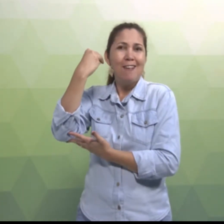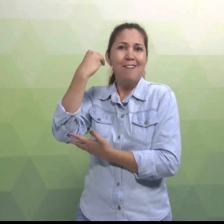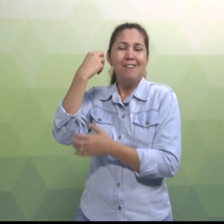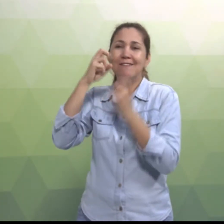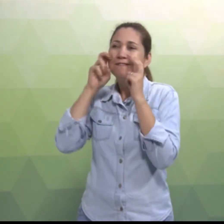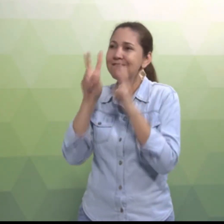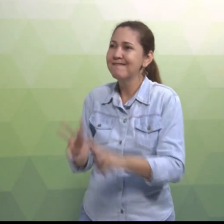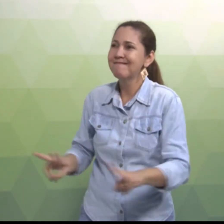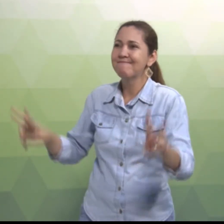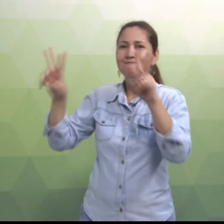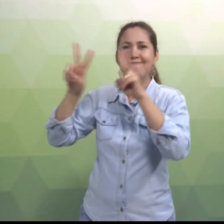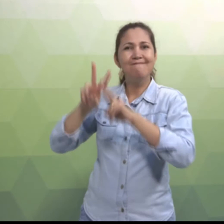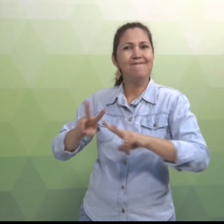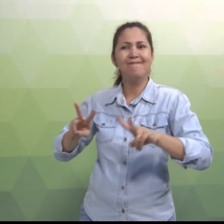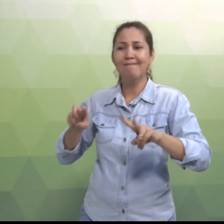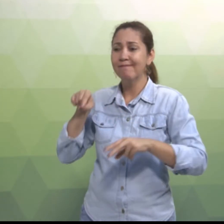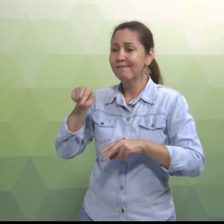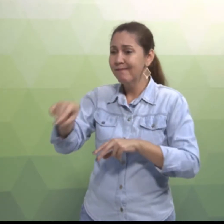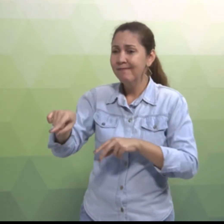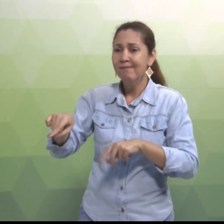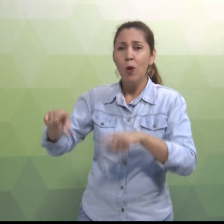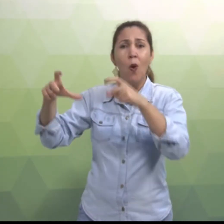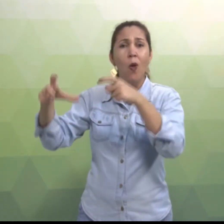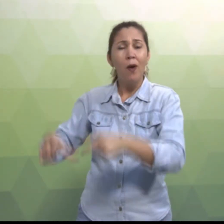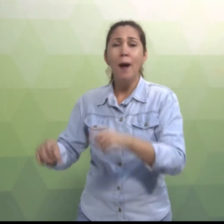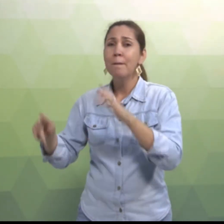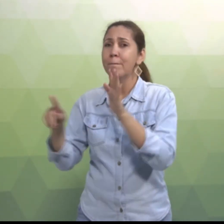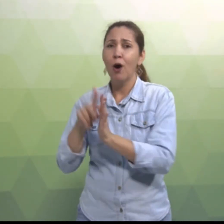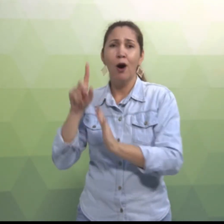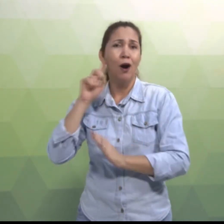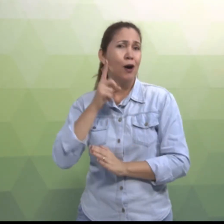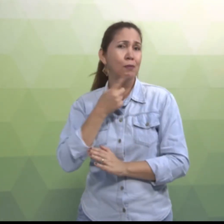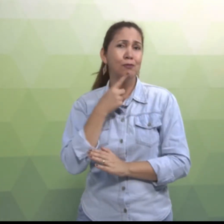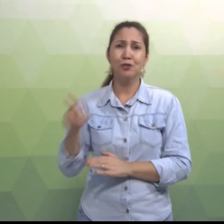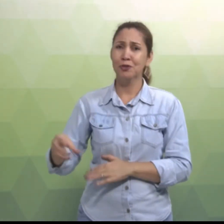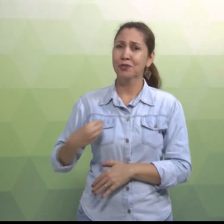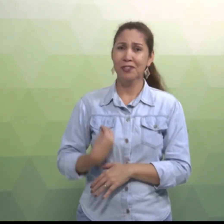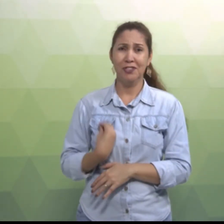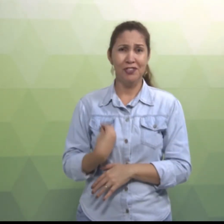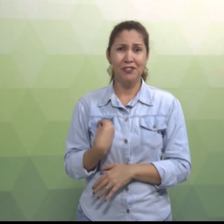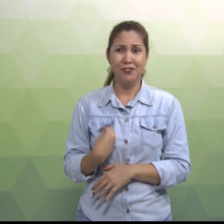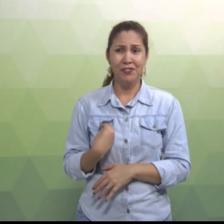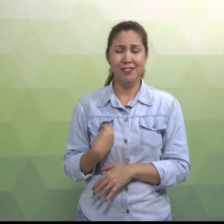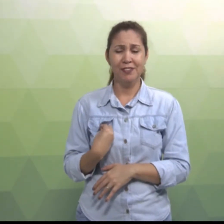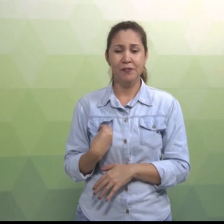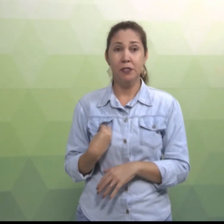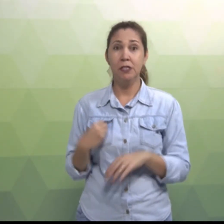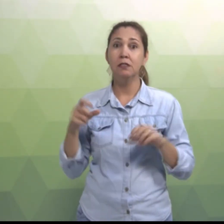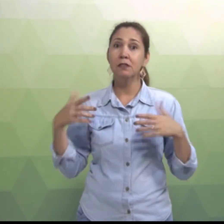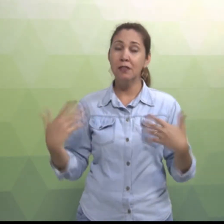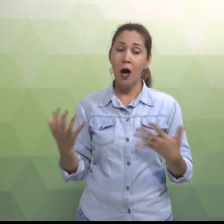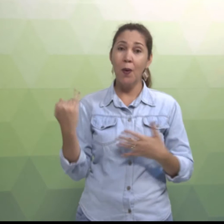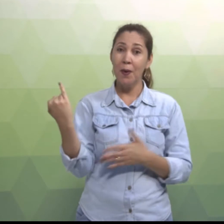importante troca de conhecimentos por meio da questão visual. Então, ali, o surdo ele tem uma